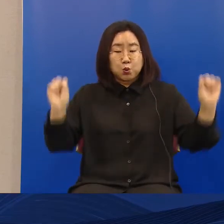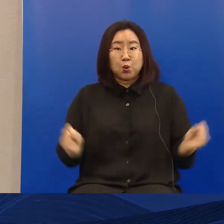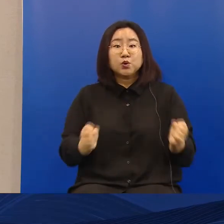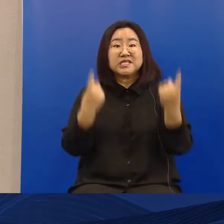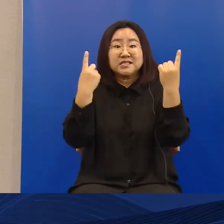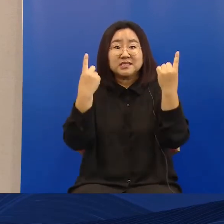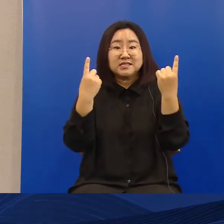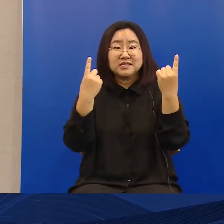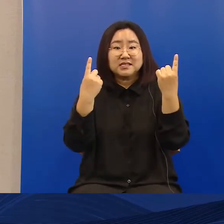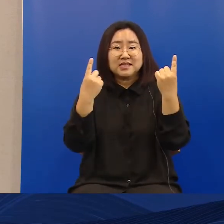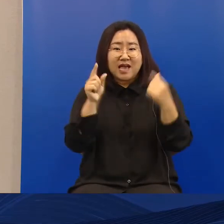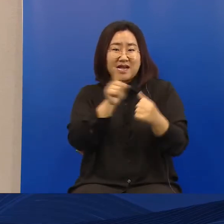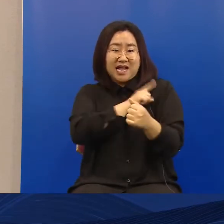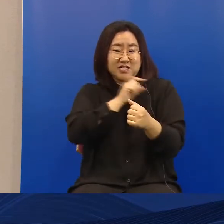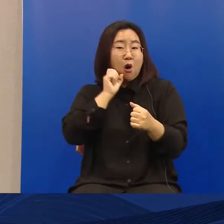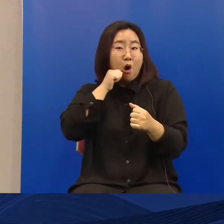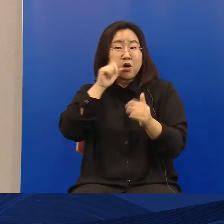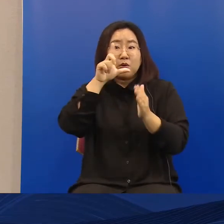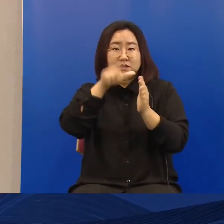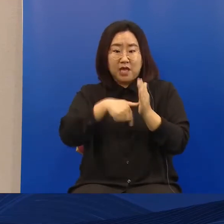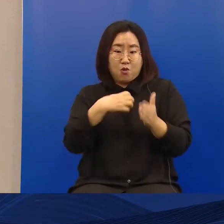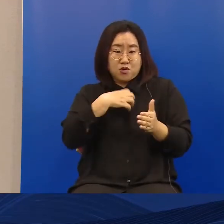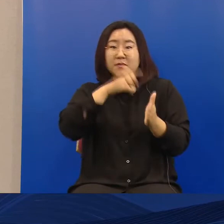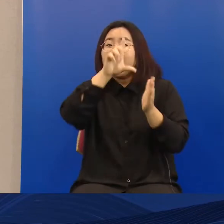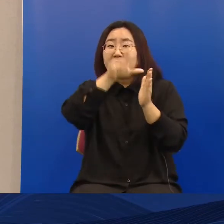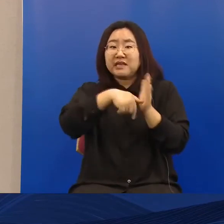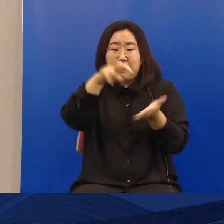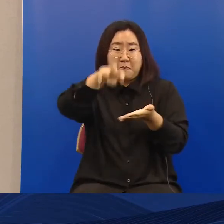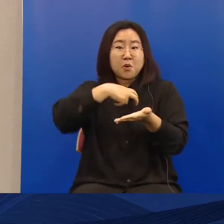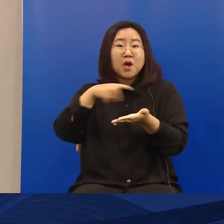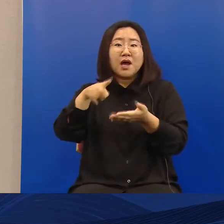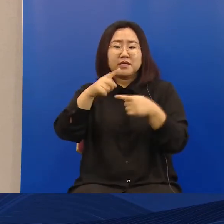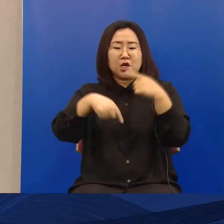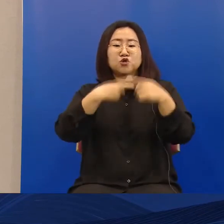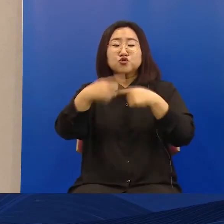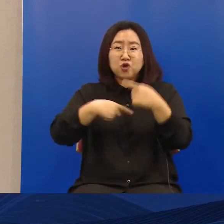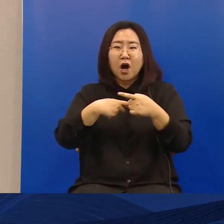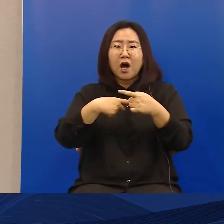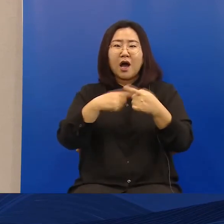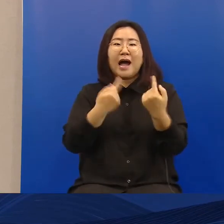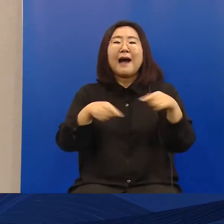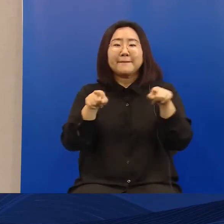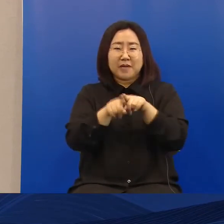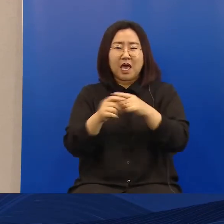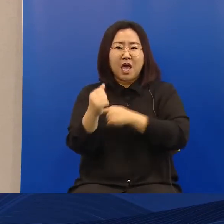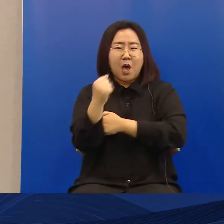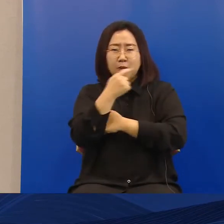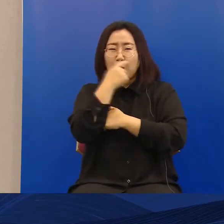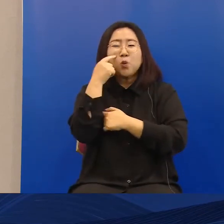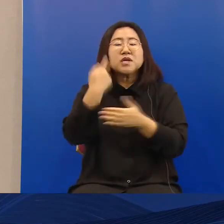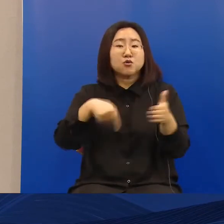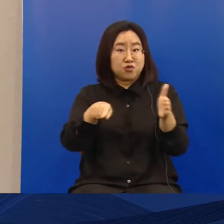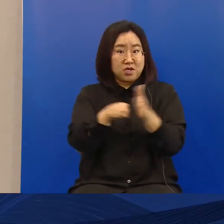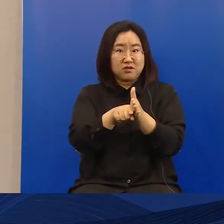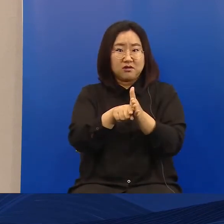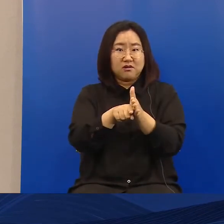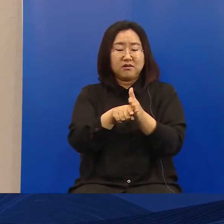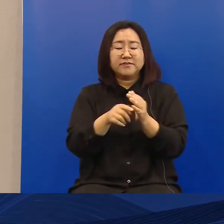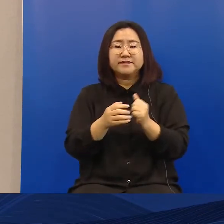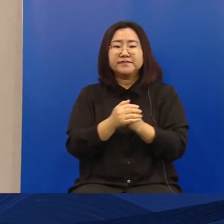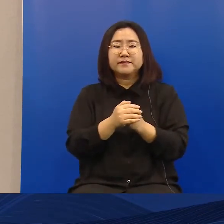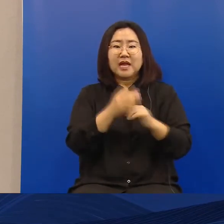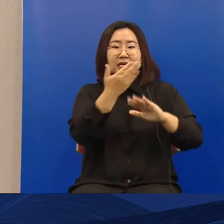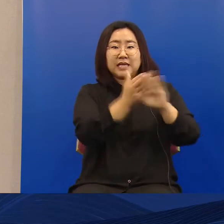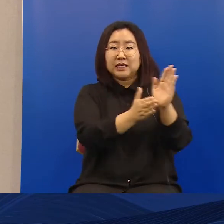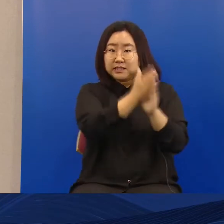동시에 가장 어려운 상황에서 이런 정보를 받는 거죠. 인명을 구하고 인명을 보호하고 협력을 보장하기 위해서요.